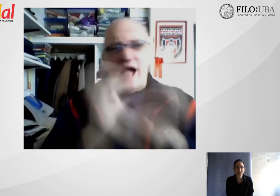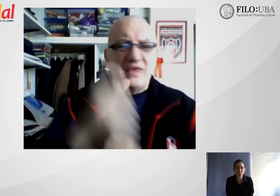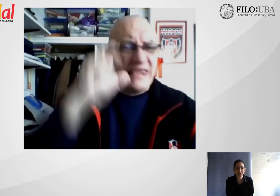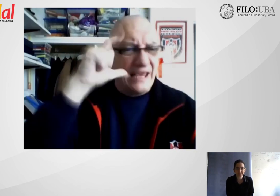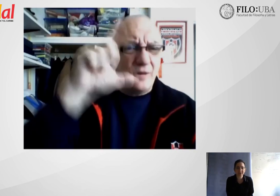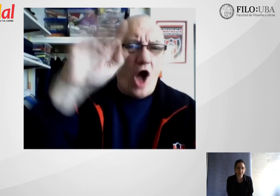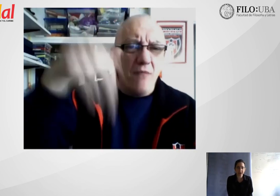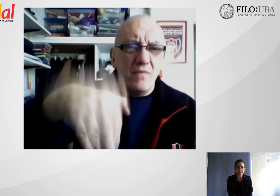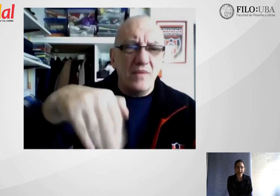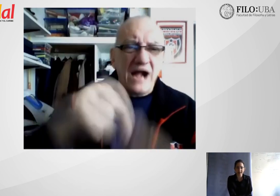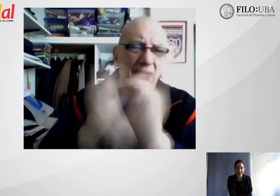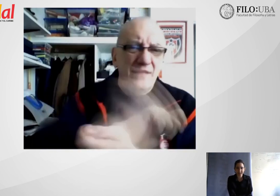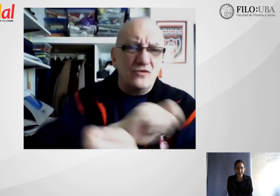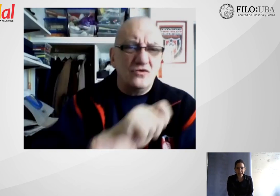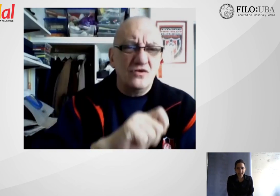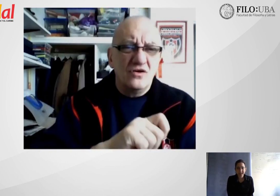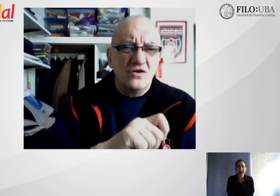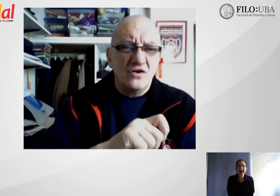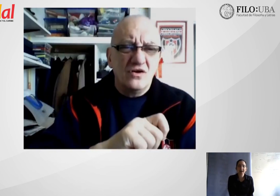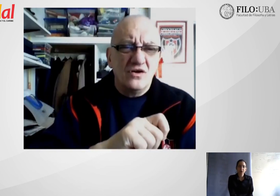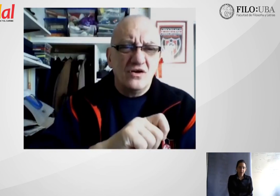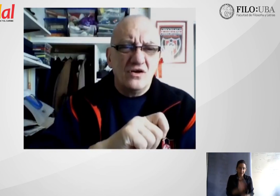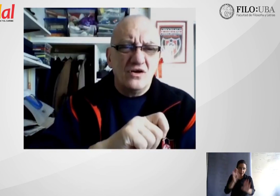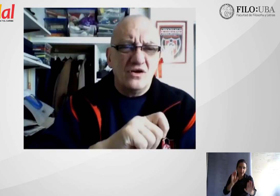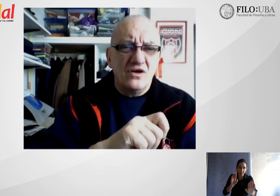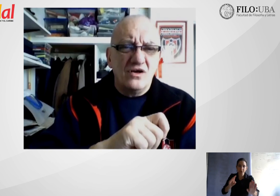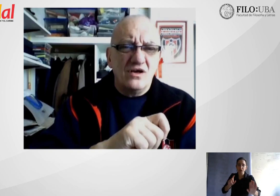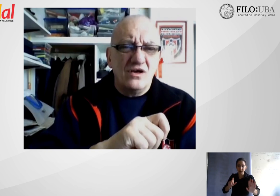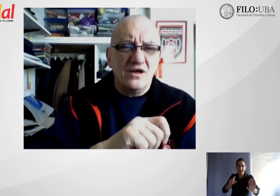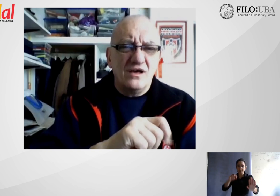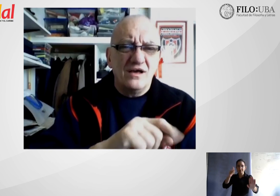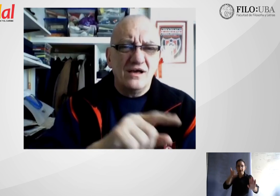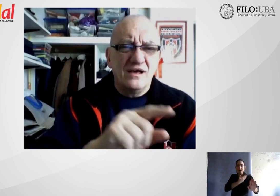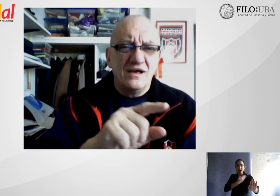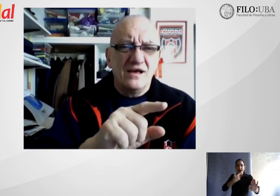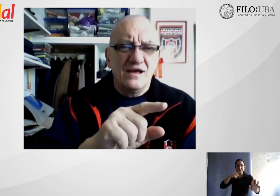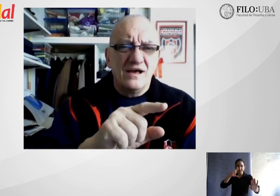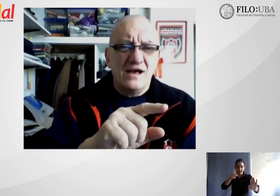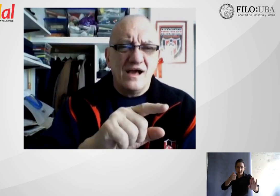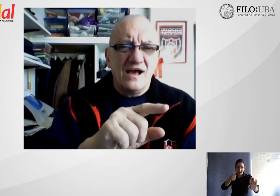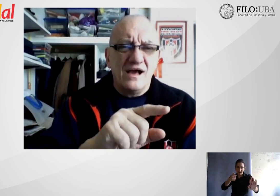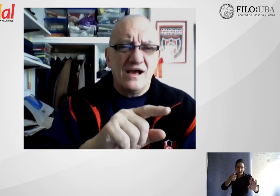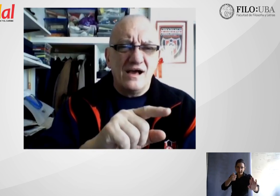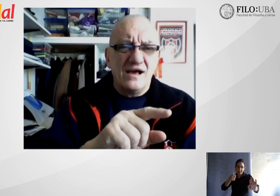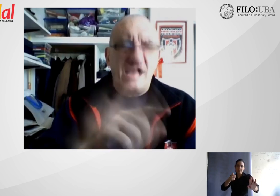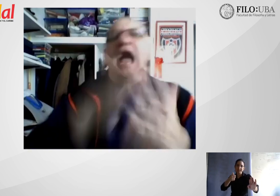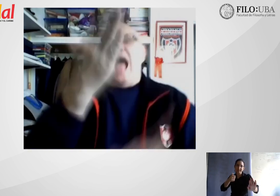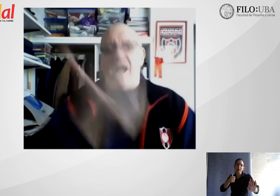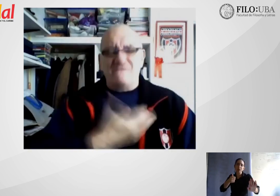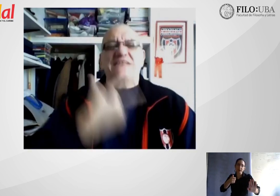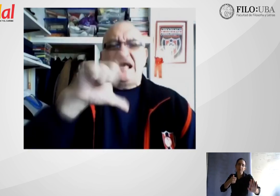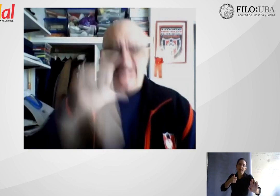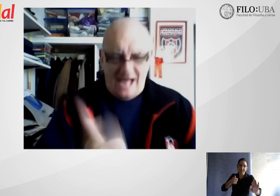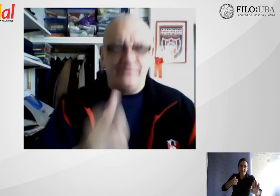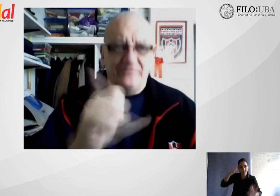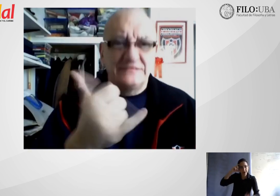bien cómo se escribía la palabra. Ah, se la voy a responder yo, quiere decir AFCA. AFCA. Es una sigla,